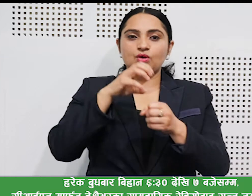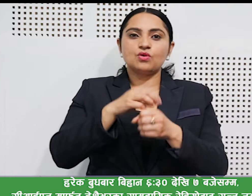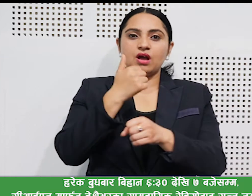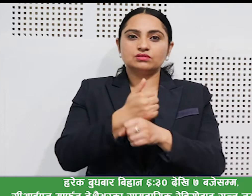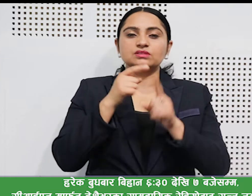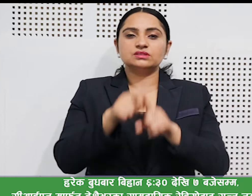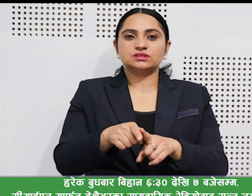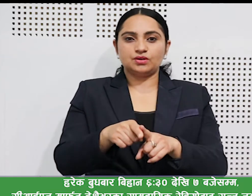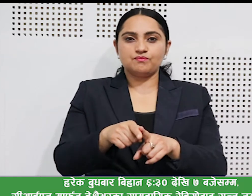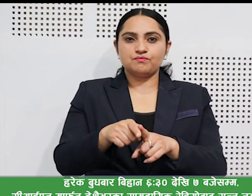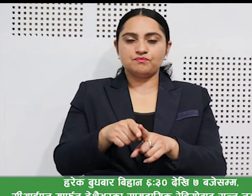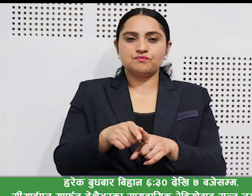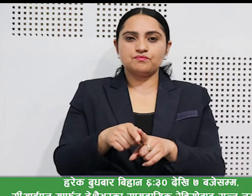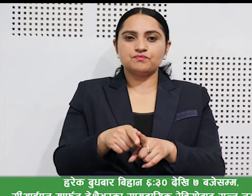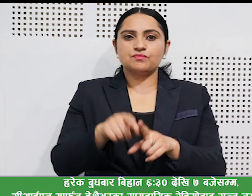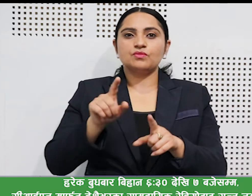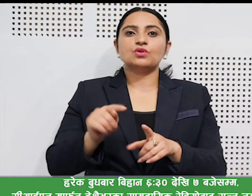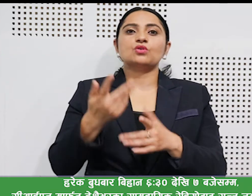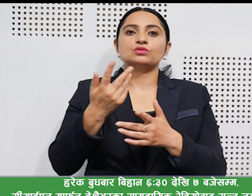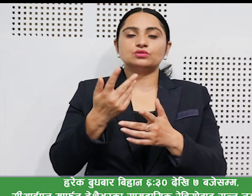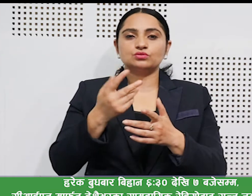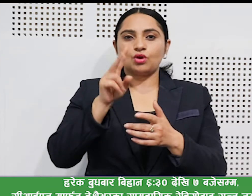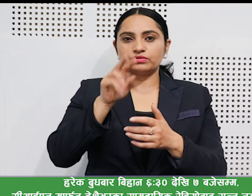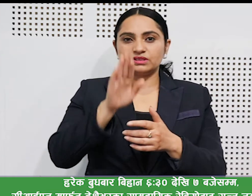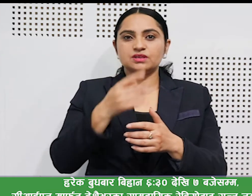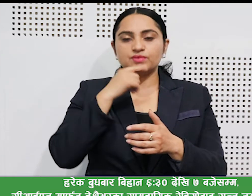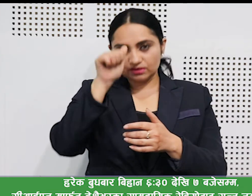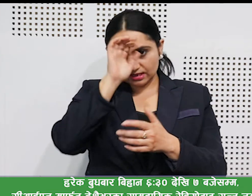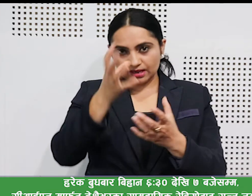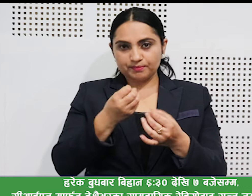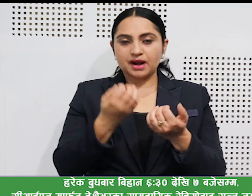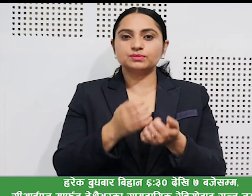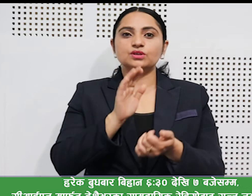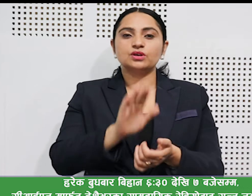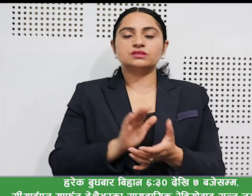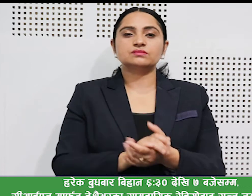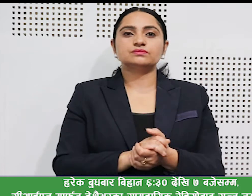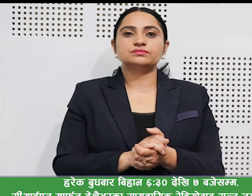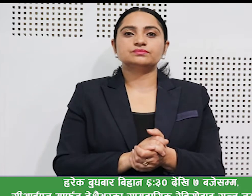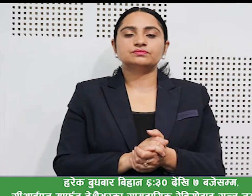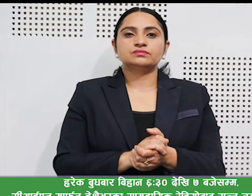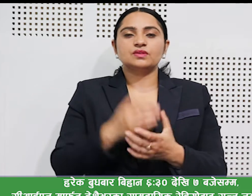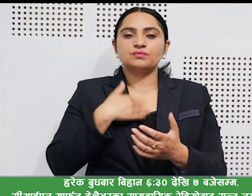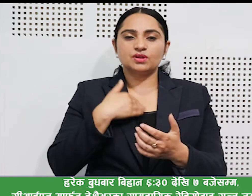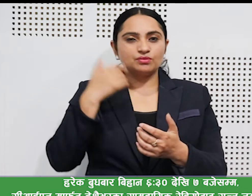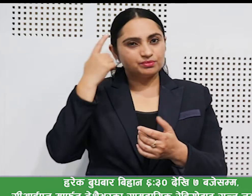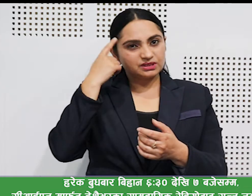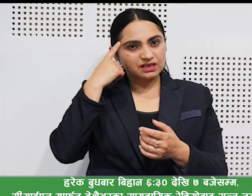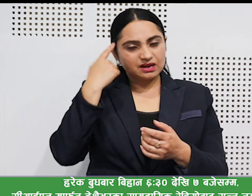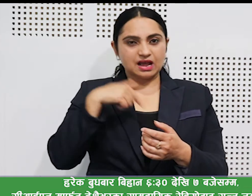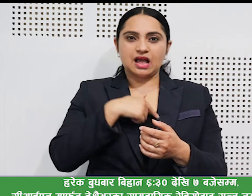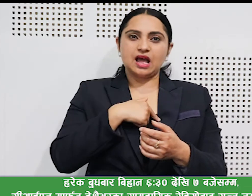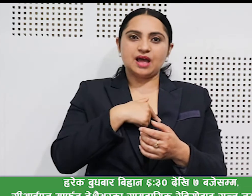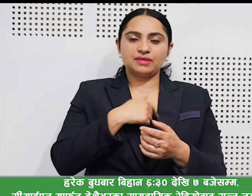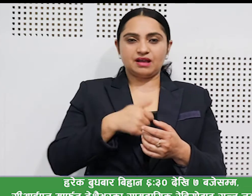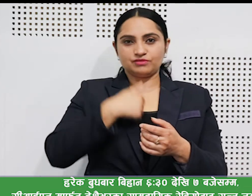अध्यक्षहरूसँग त्यसको कहाँ कस्तो अवस्था छ भन्ने कुरो जानकारी लिइराखेका छौँ। त्यसले गर्दाखेरि अब मलाई लाग्छ हामी सामना गर्न